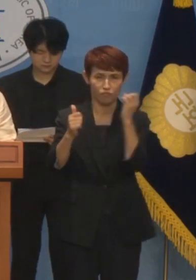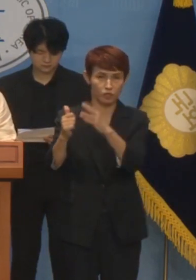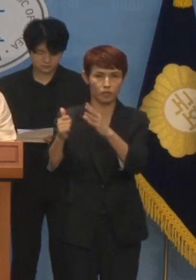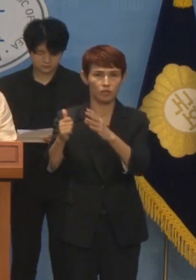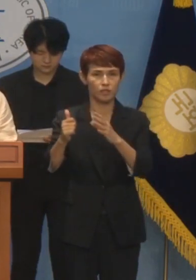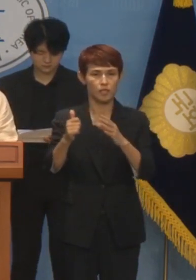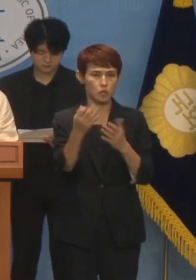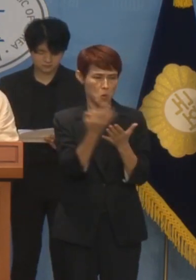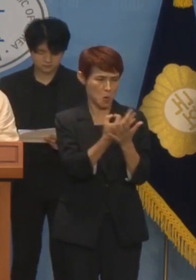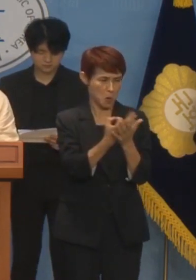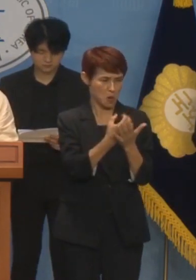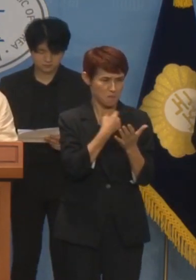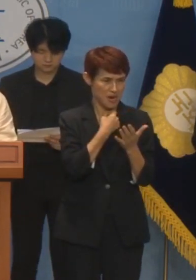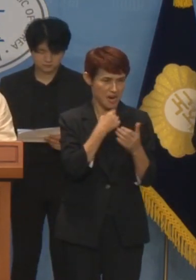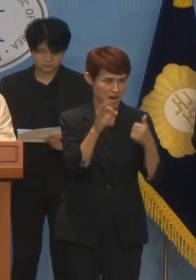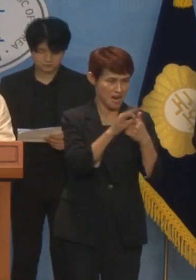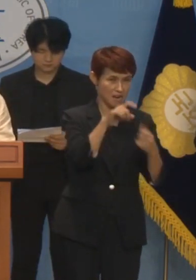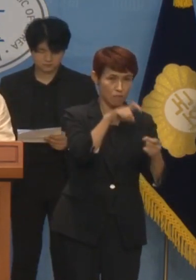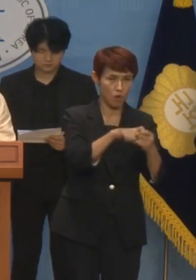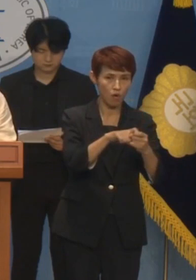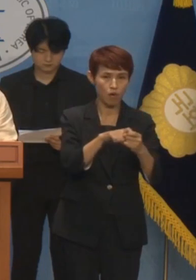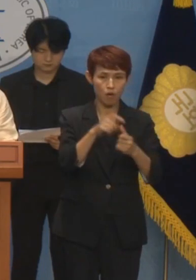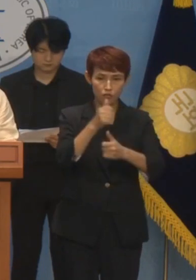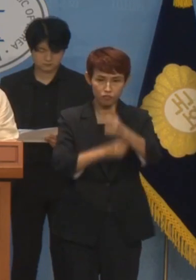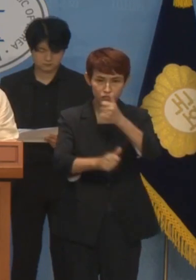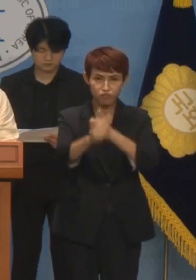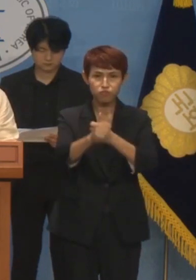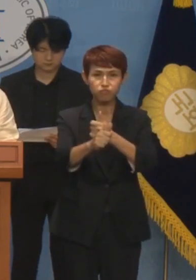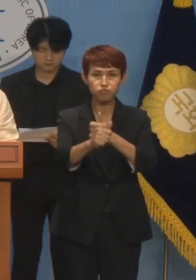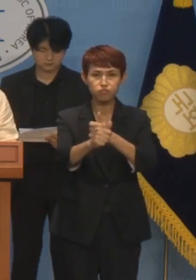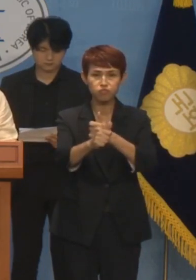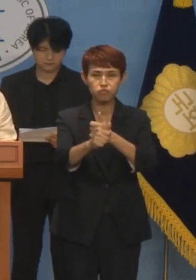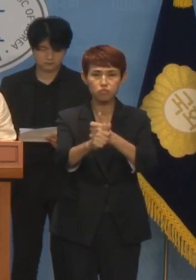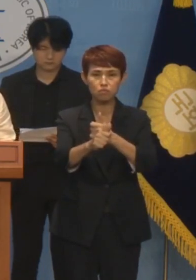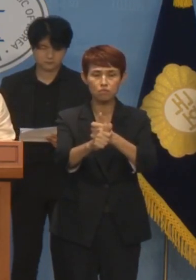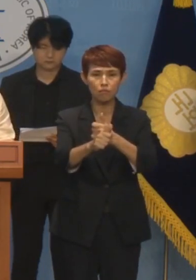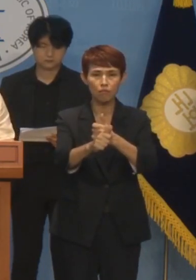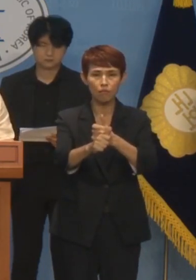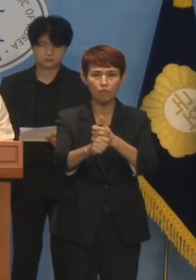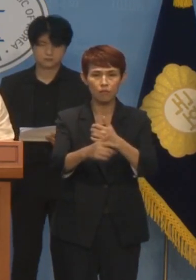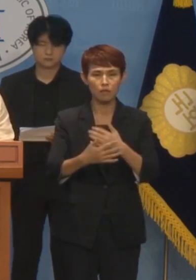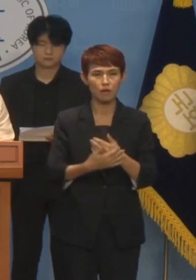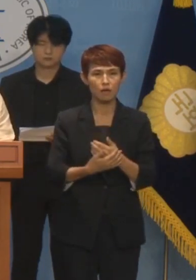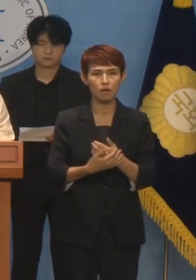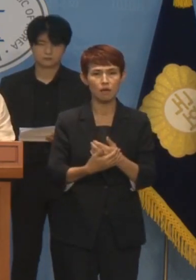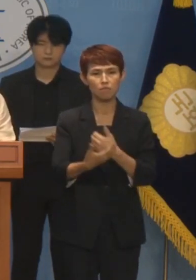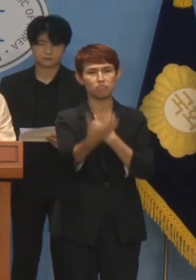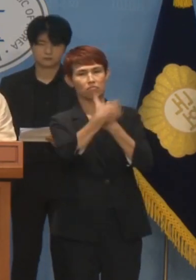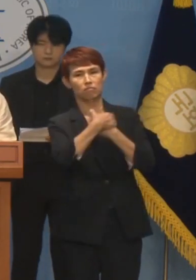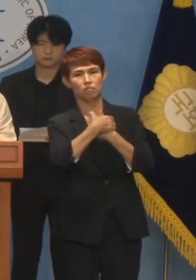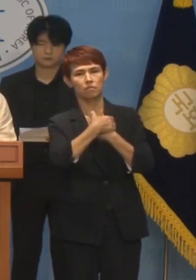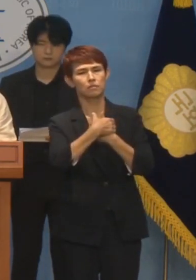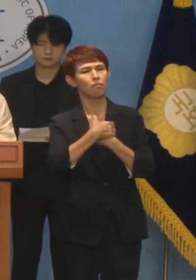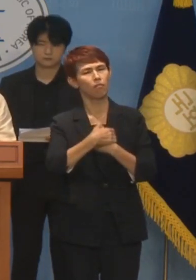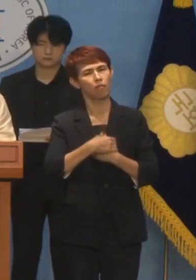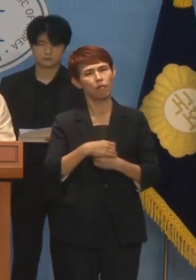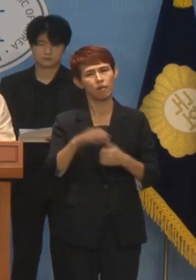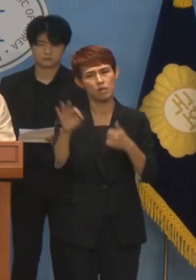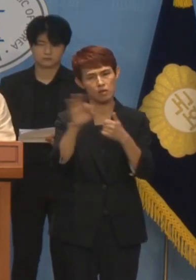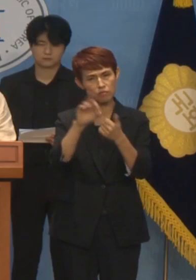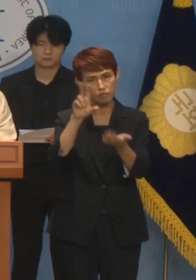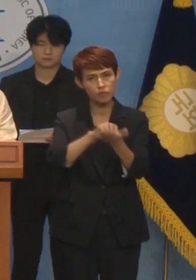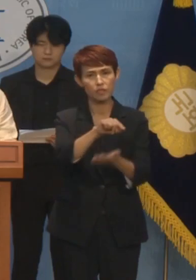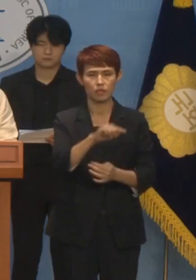본인들 돈 몇 푼 더 받겠다고 미래 세대의 부양 지옥에 던져버리는 말도 안 되는 연금